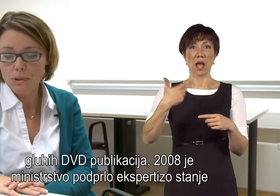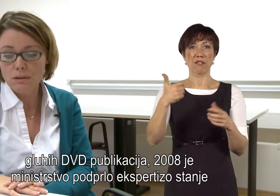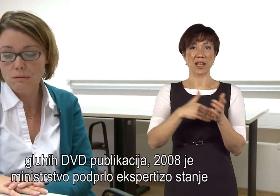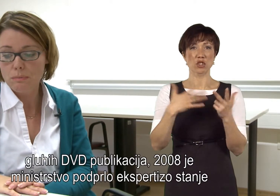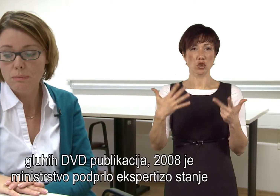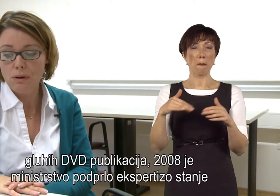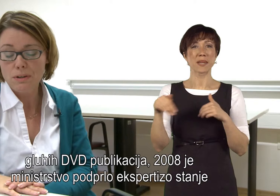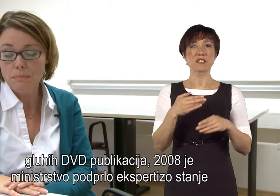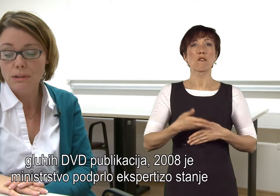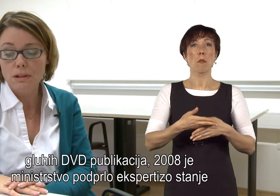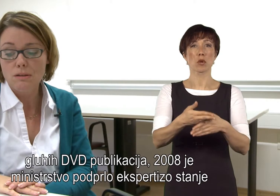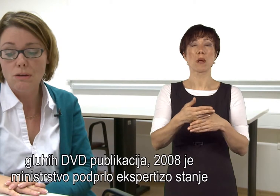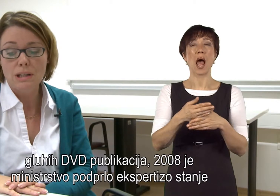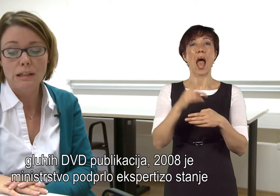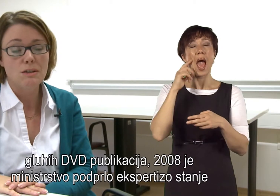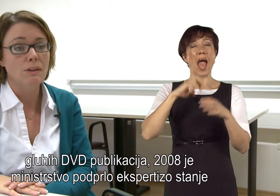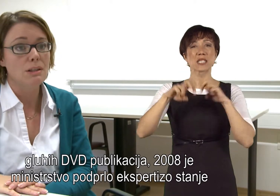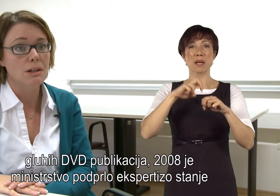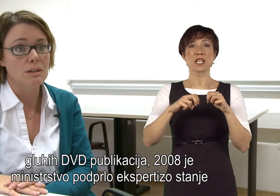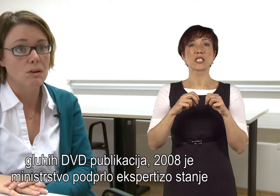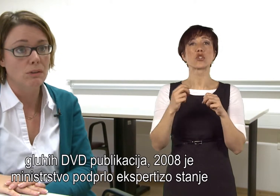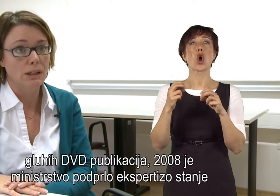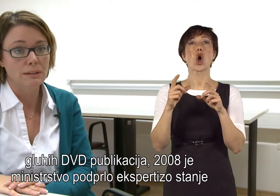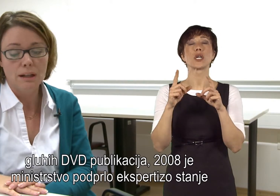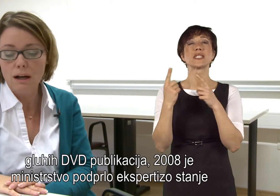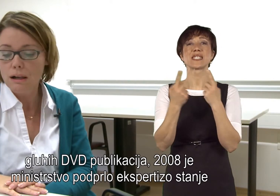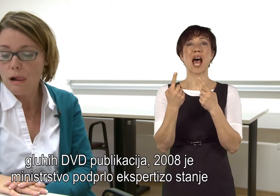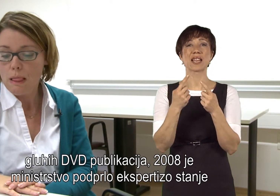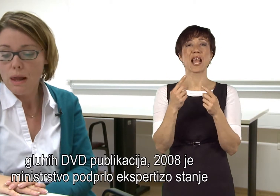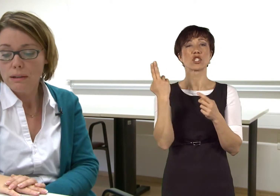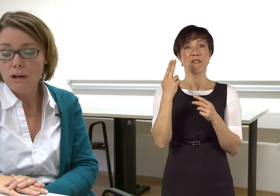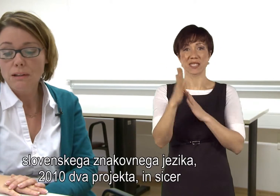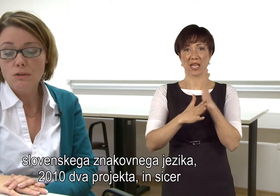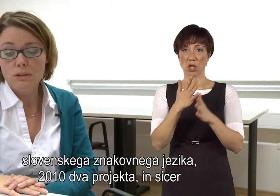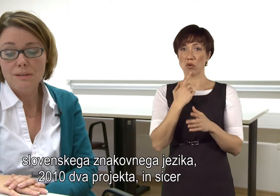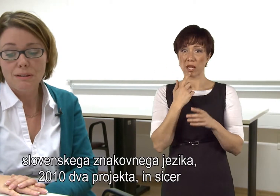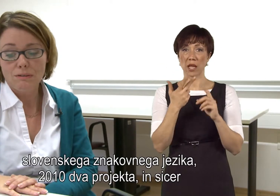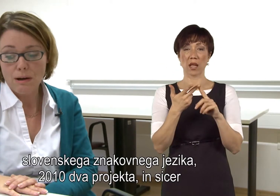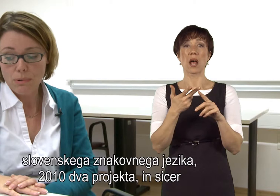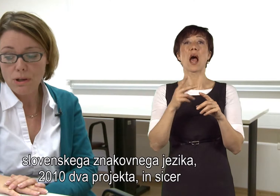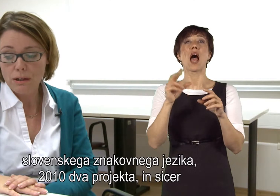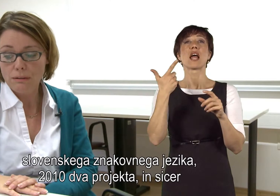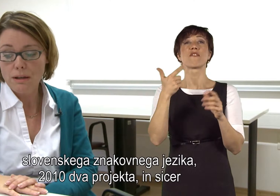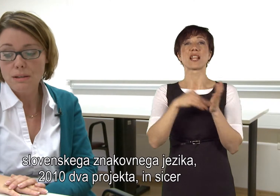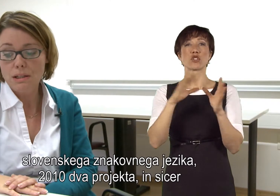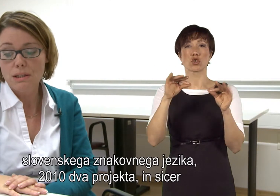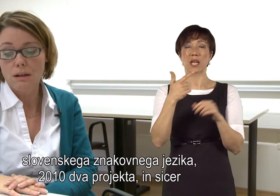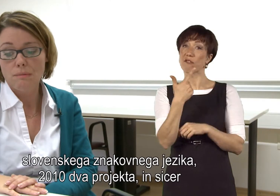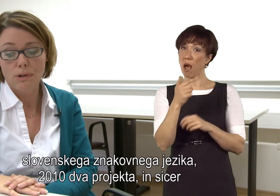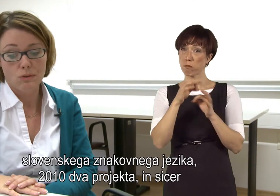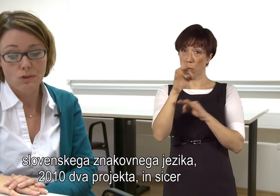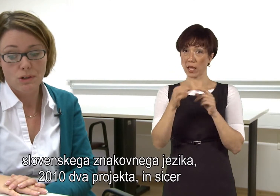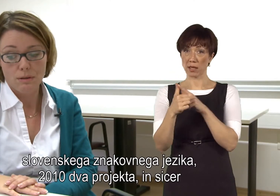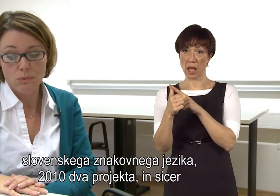2008 je ministrstvo podprlo ekspertizo stanja slovenskega znakovnega jezika, 2010 dva projekta, in